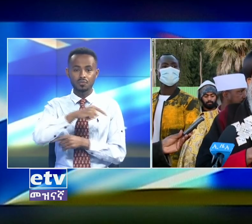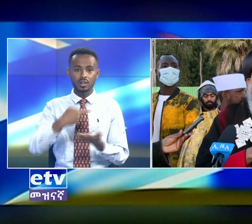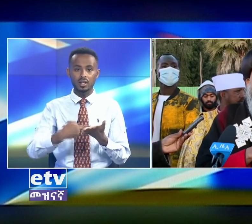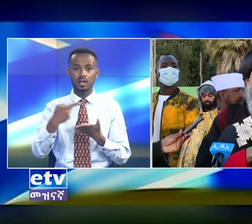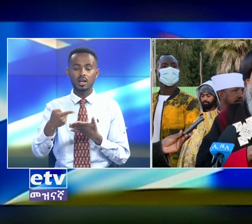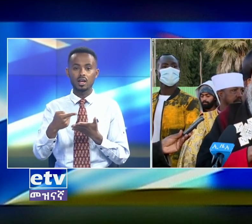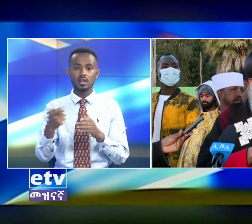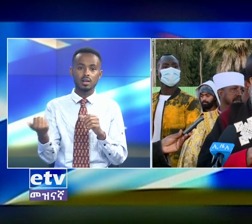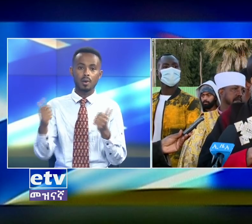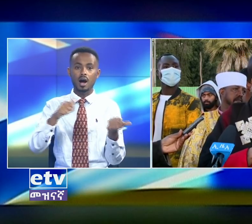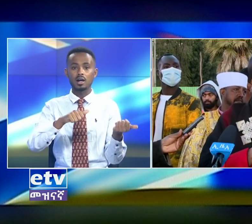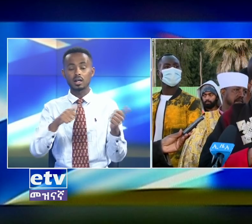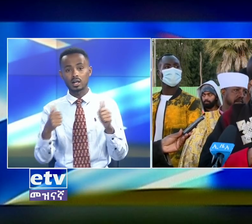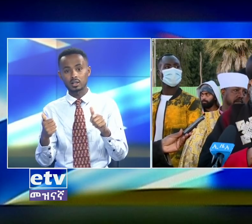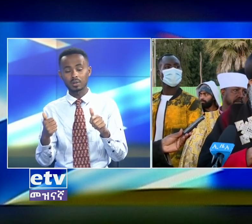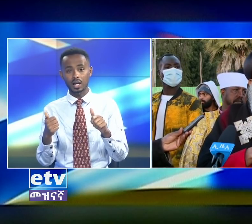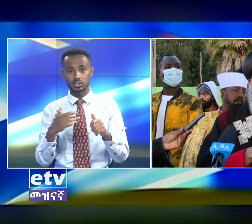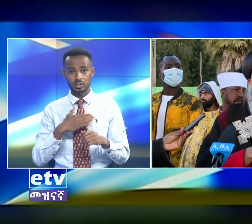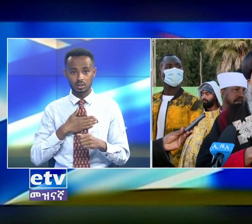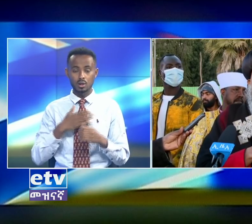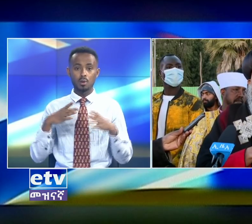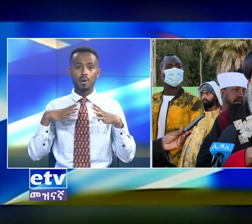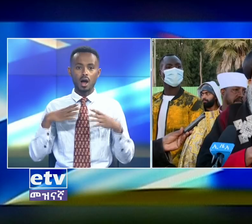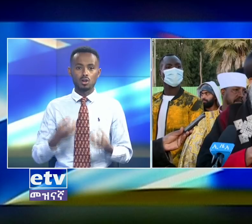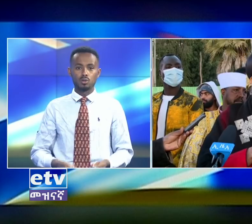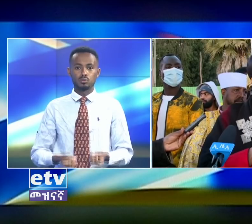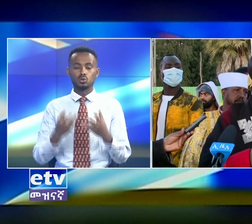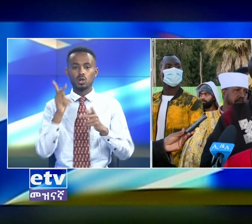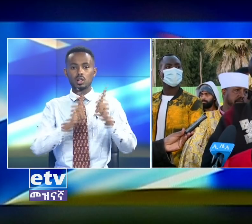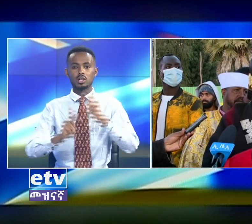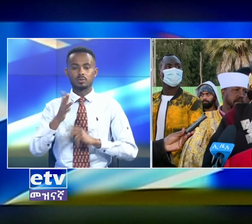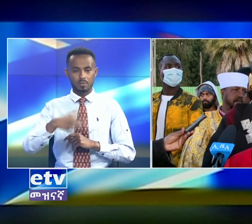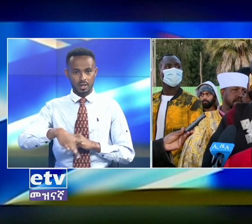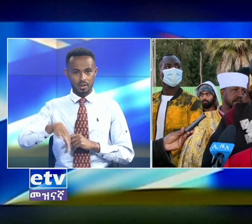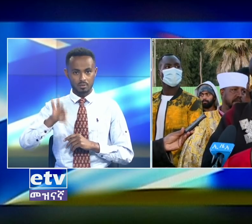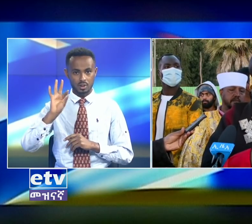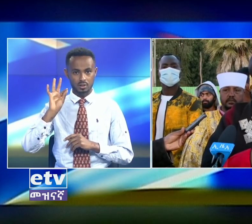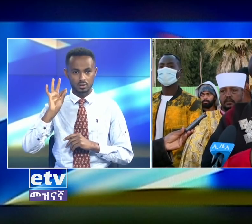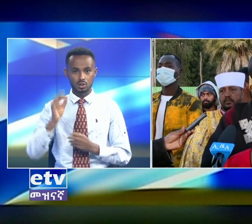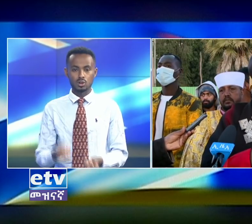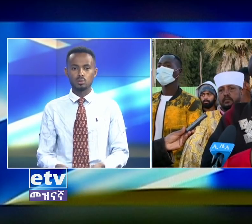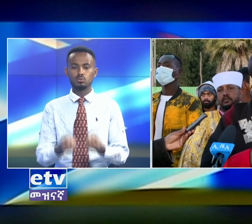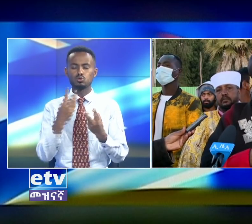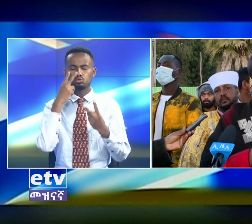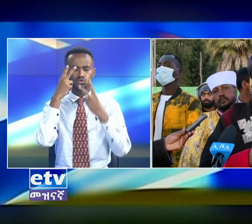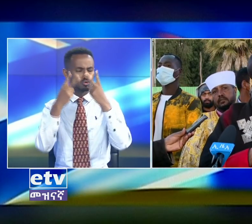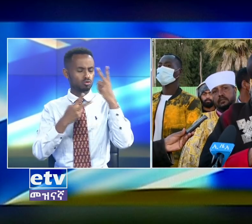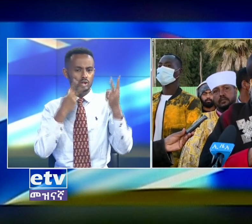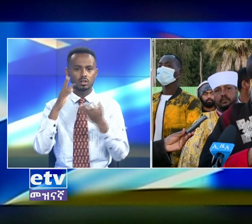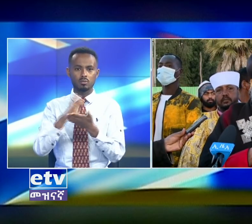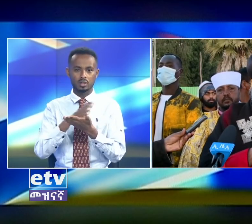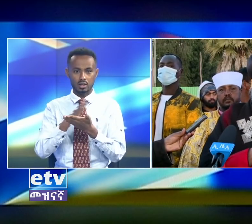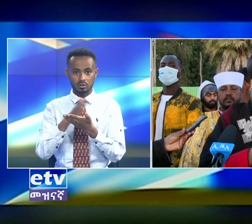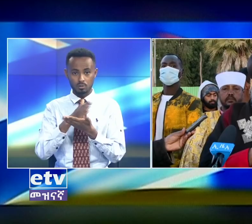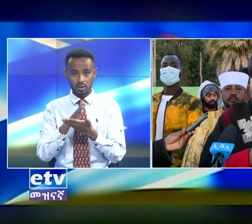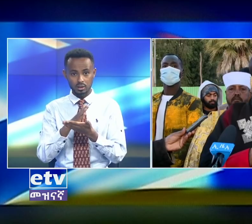የባህረ ጥምቀታችንን በዓል ብዙ ህዝብ የሚገኝበት ብዙ ቱሪስቶች የሚሳተፉበት